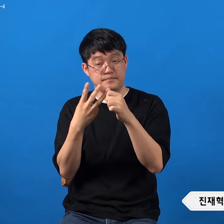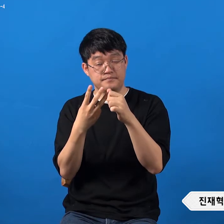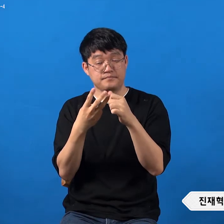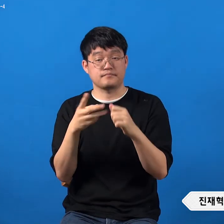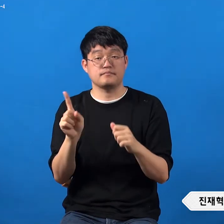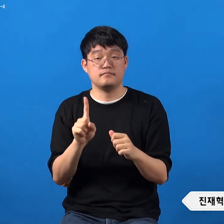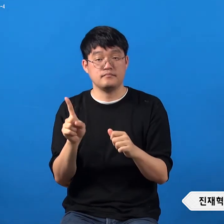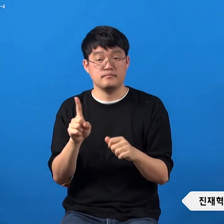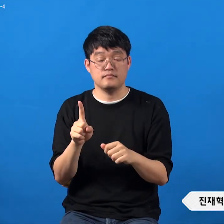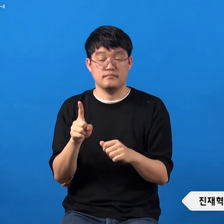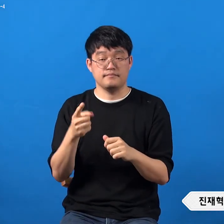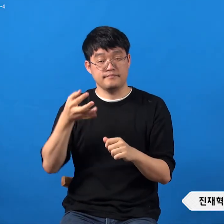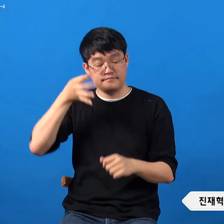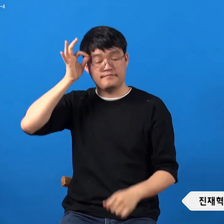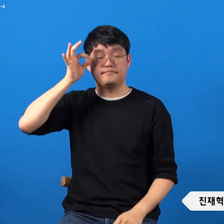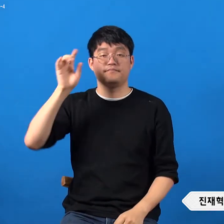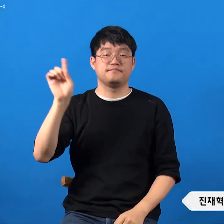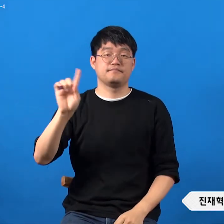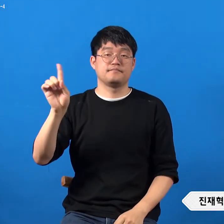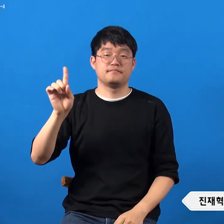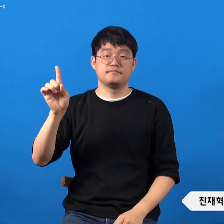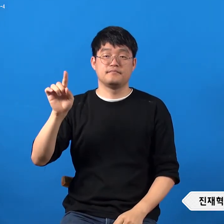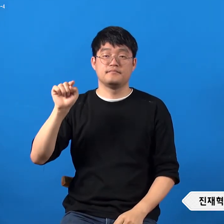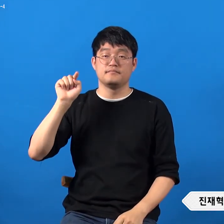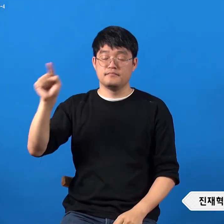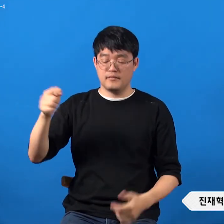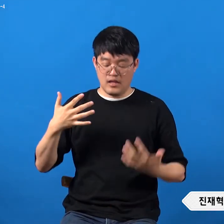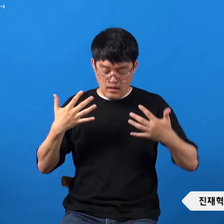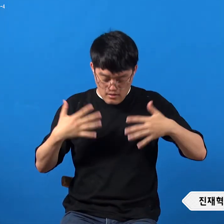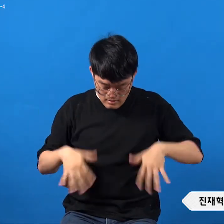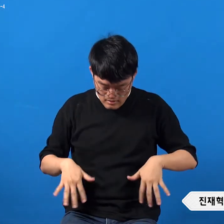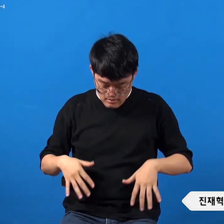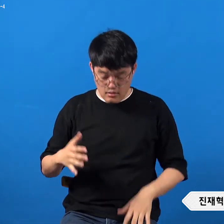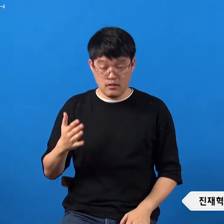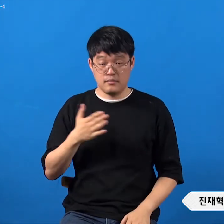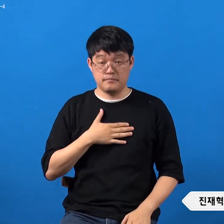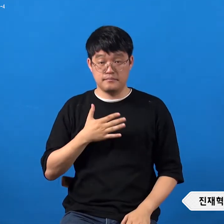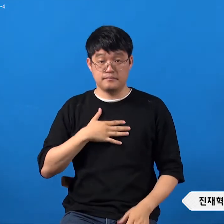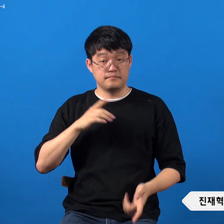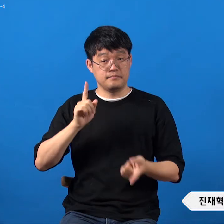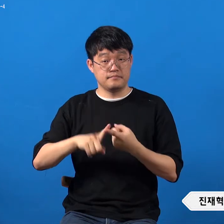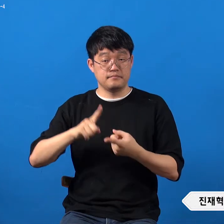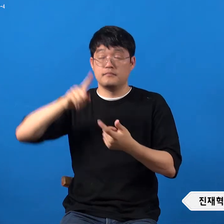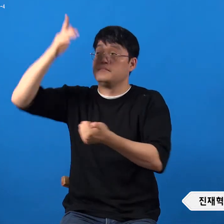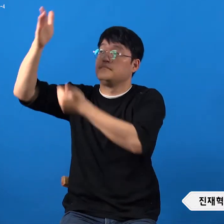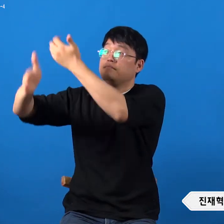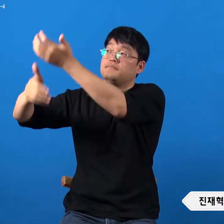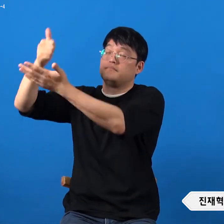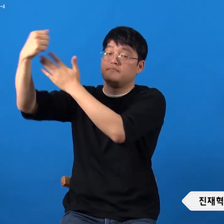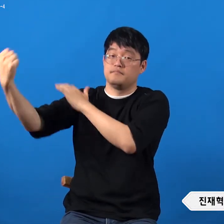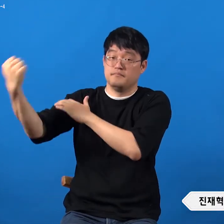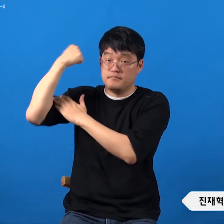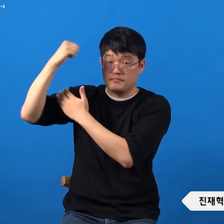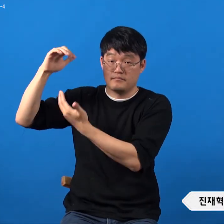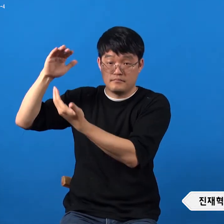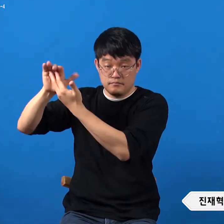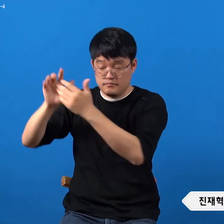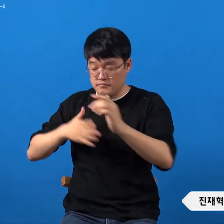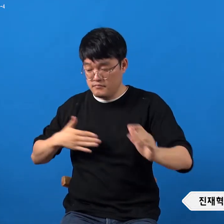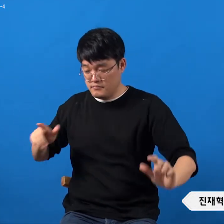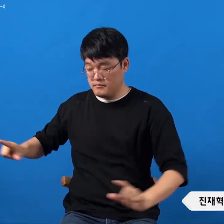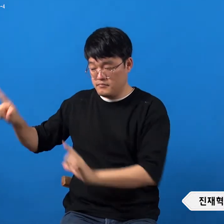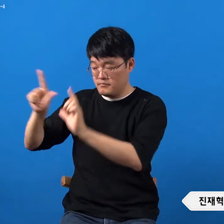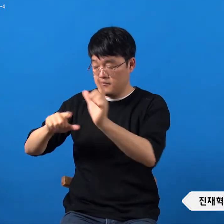번째, 그의 깨달음은 그런 연약한 나를 향해 그 하나님의 전능하심이 내